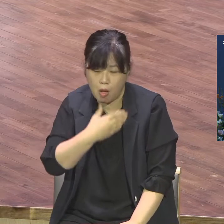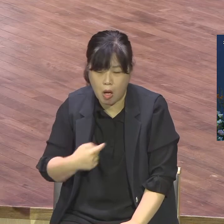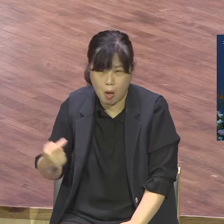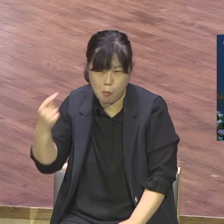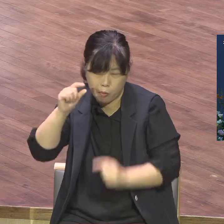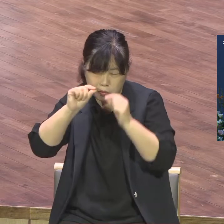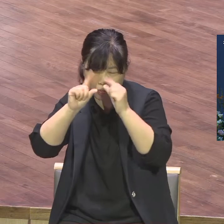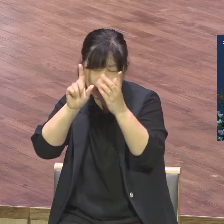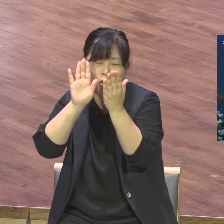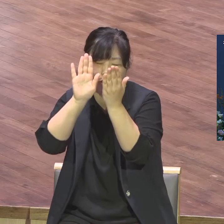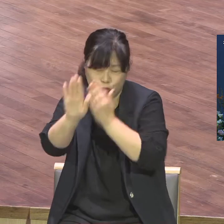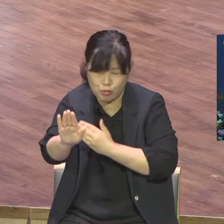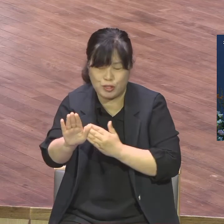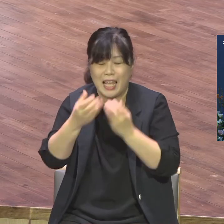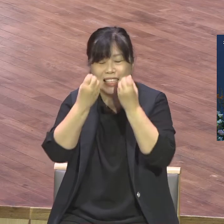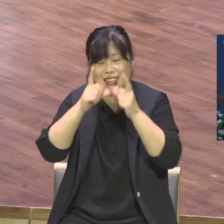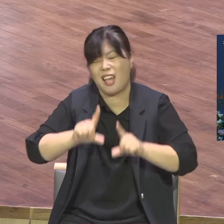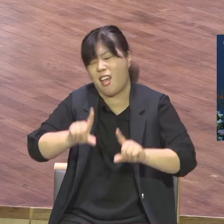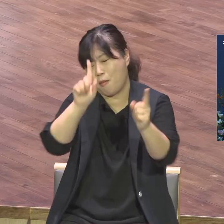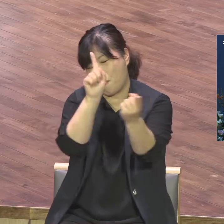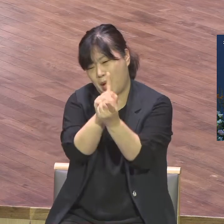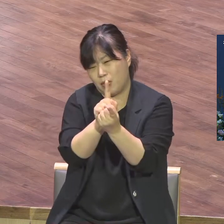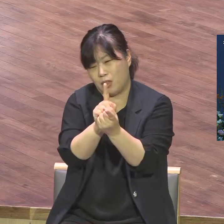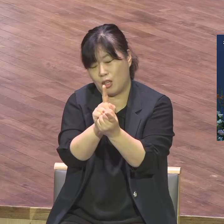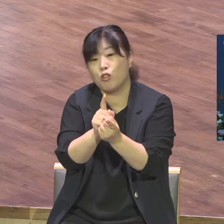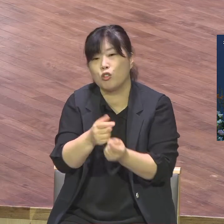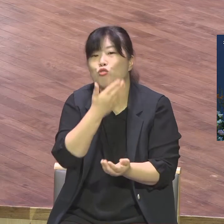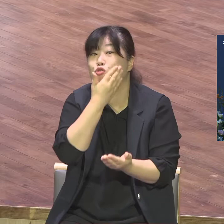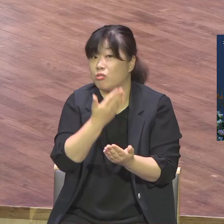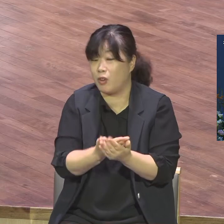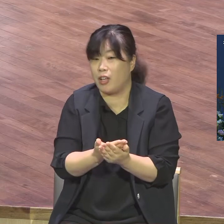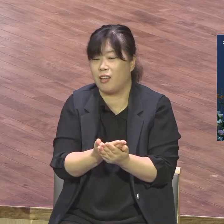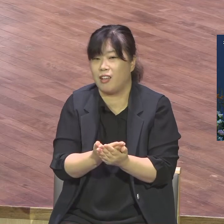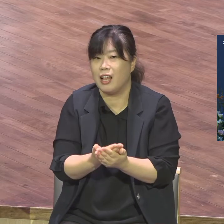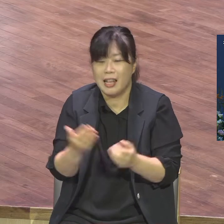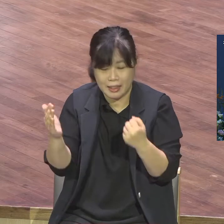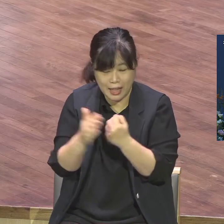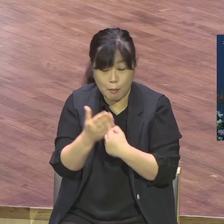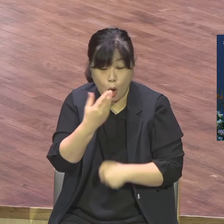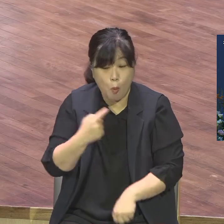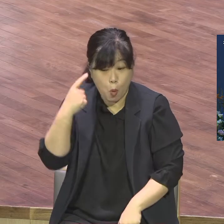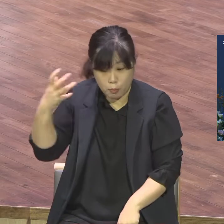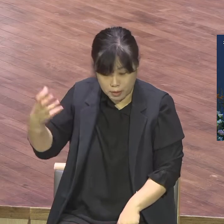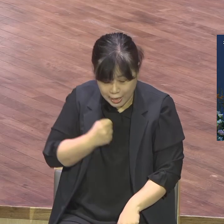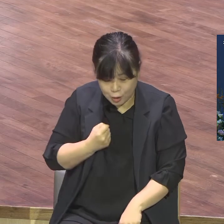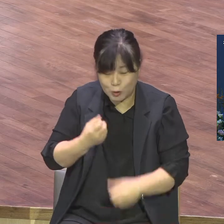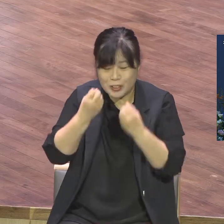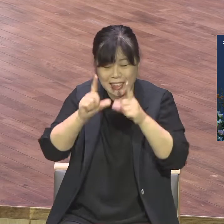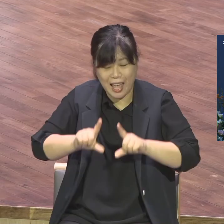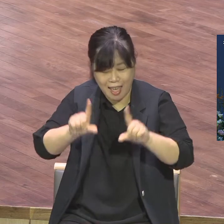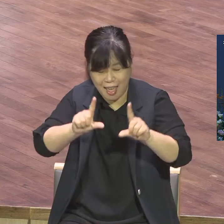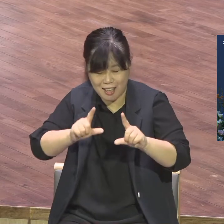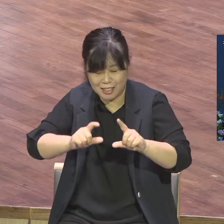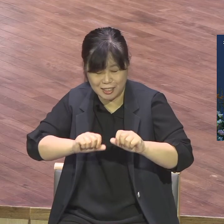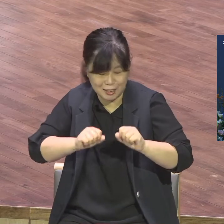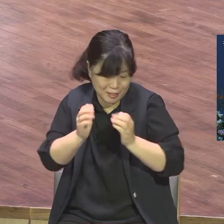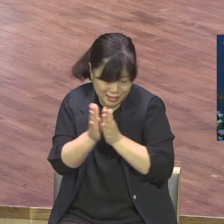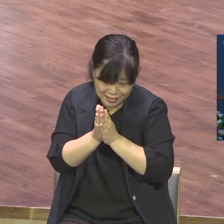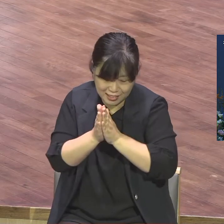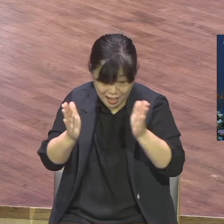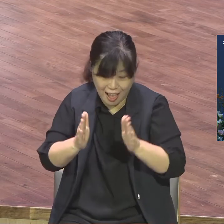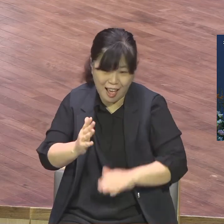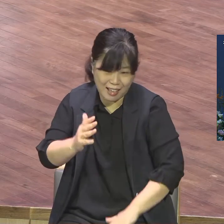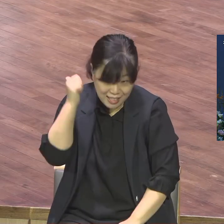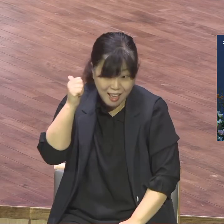복음으로 새해를 열어야 된다, 복음으로 새해를 시작하자, 그런 메시지였어요. 자, 우리의